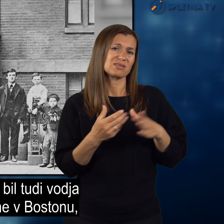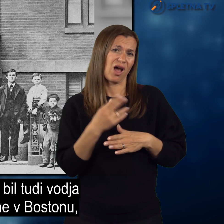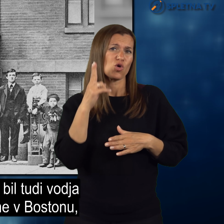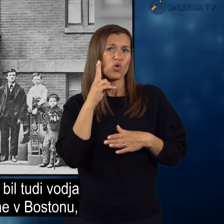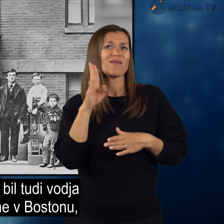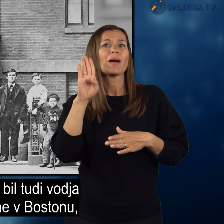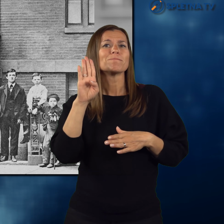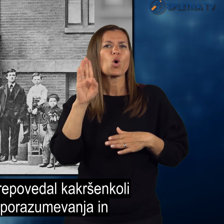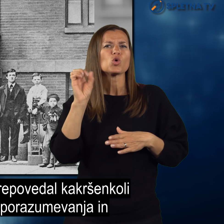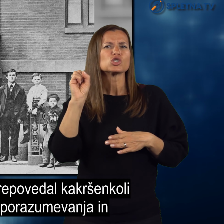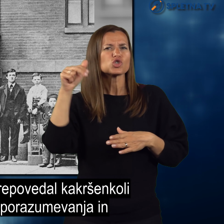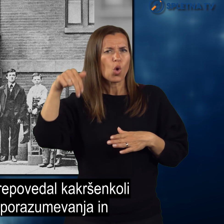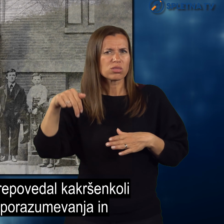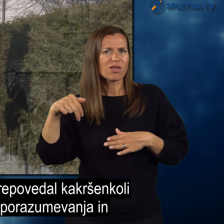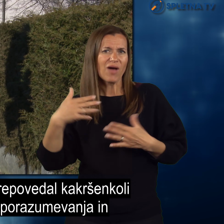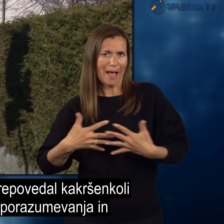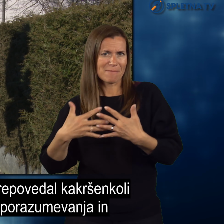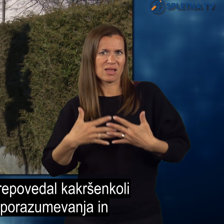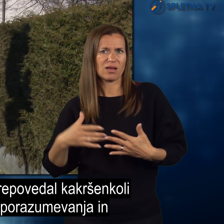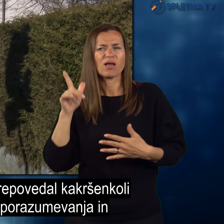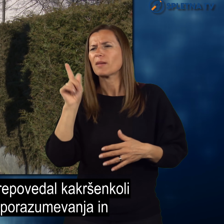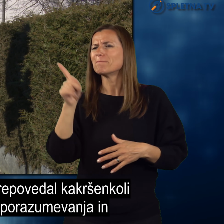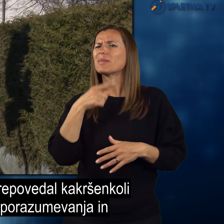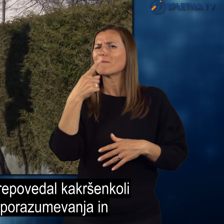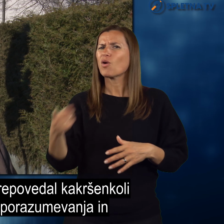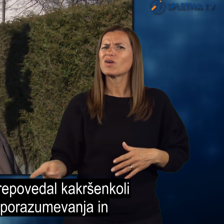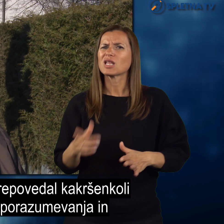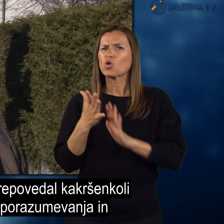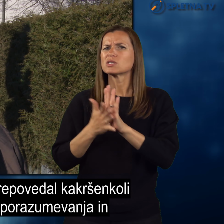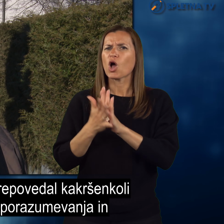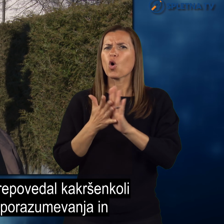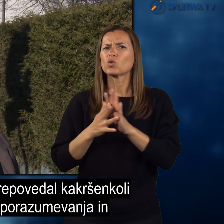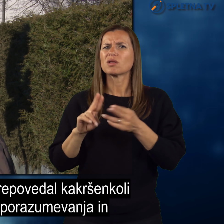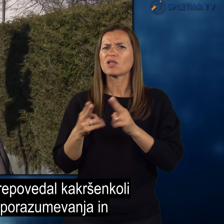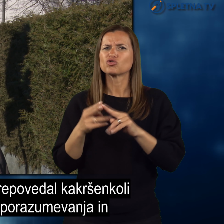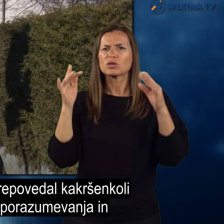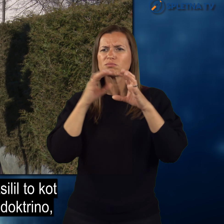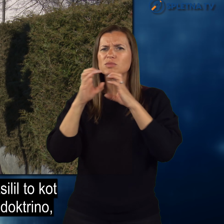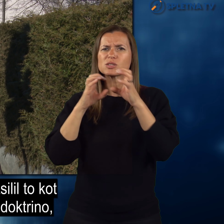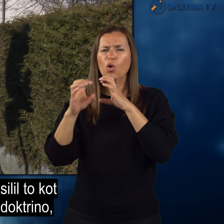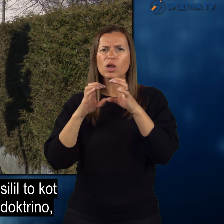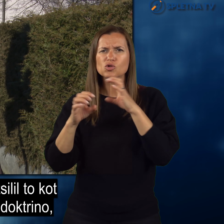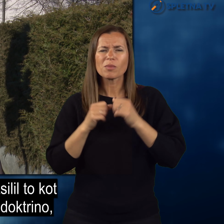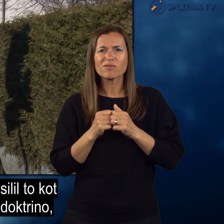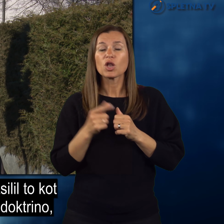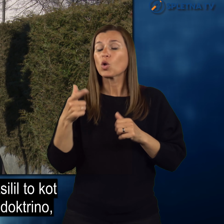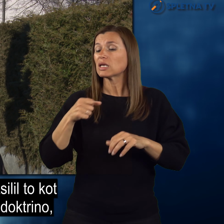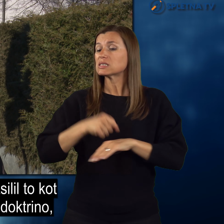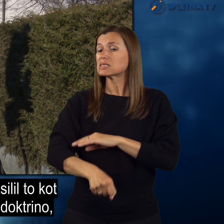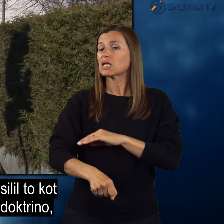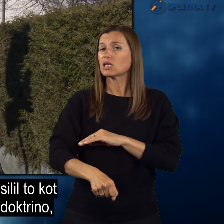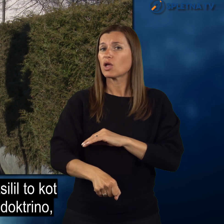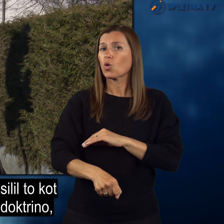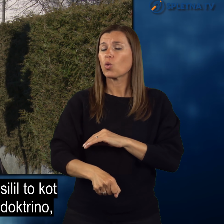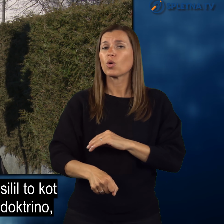v Bostonu, kjer je popolnoma prepovedal kakršenkoli znakovni način sporazumevanja in je pač